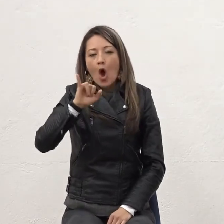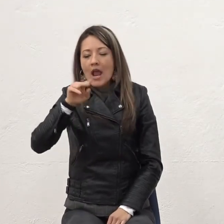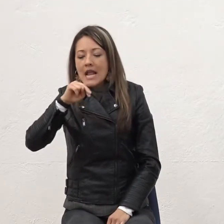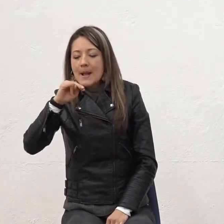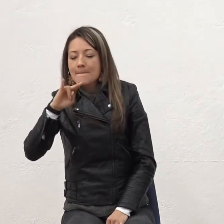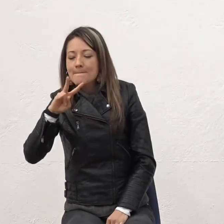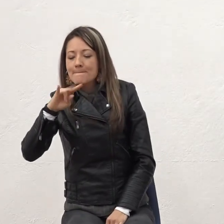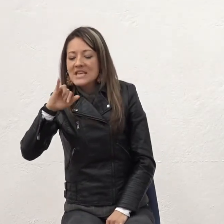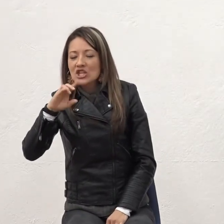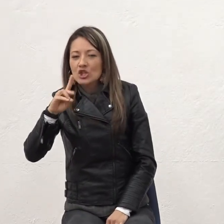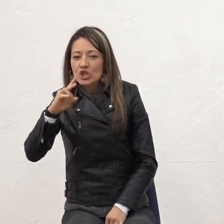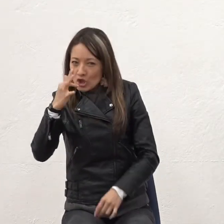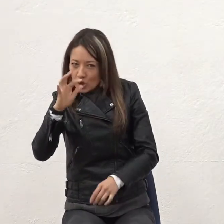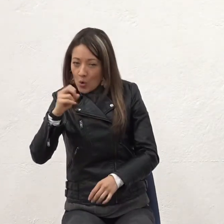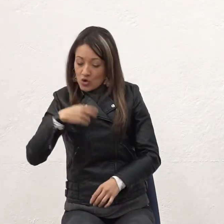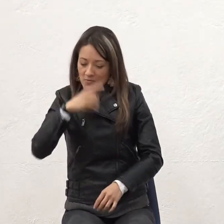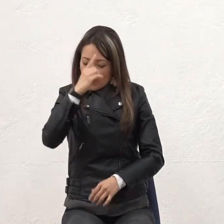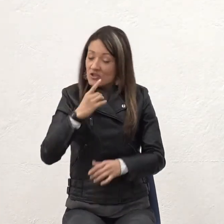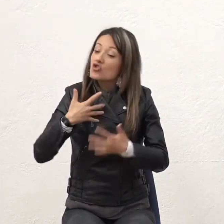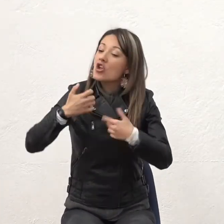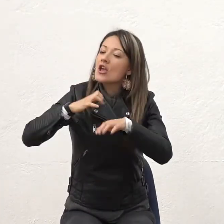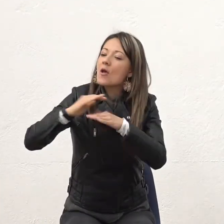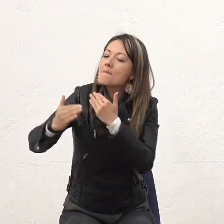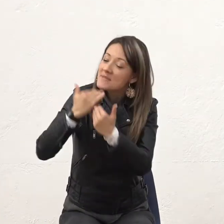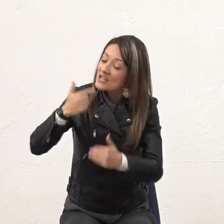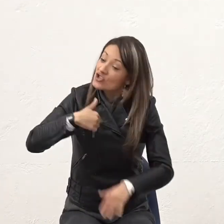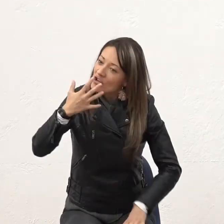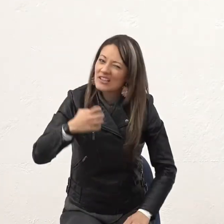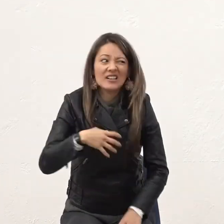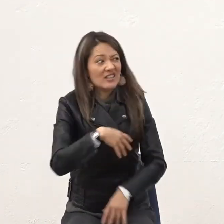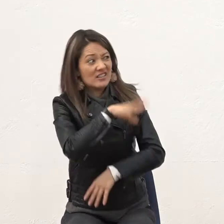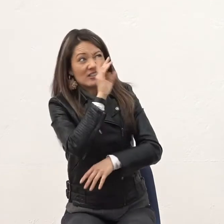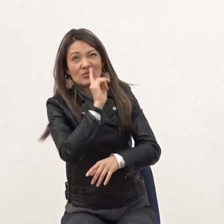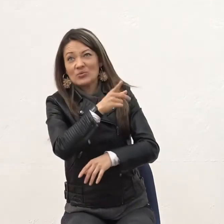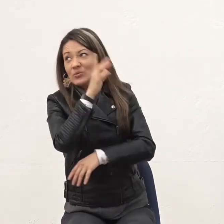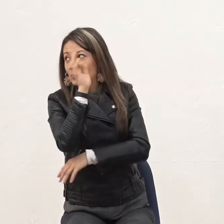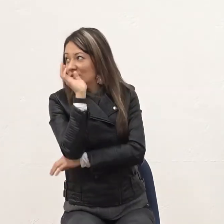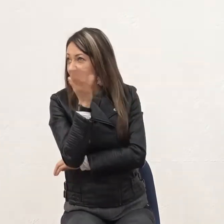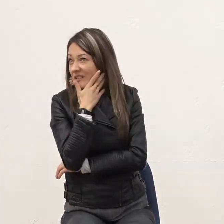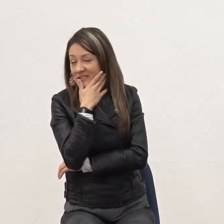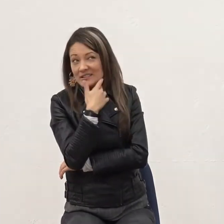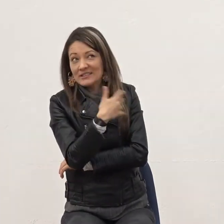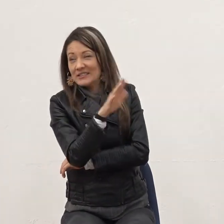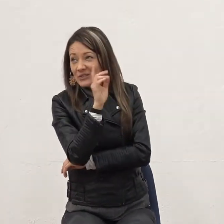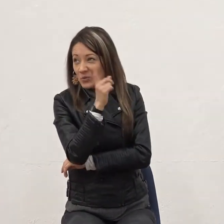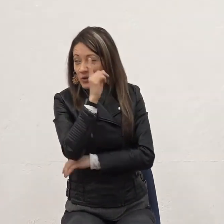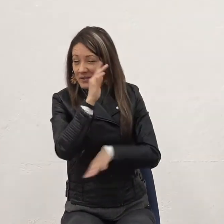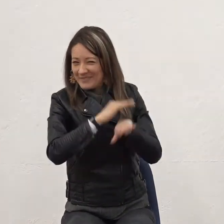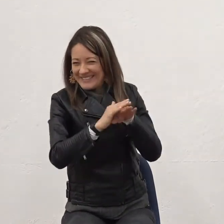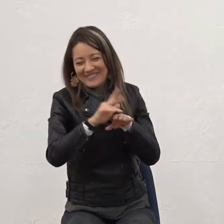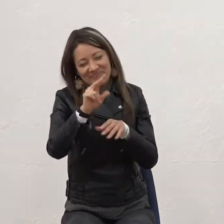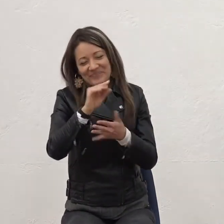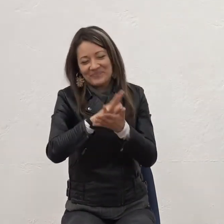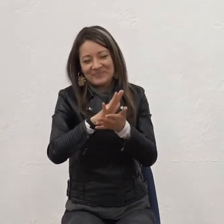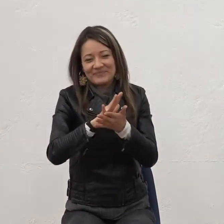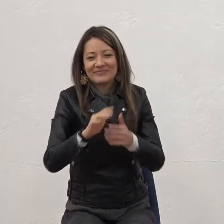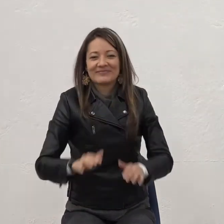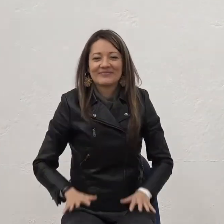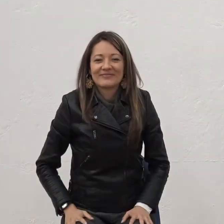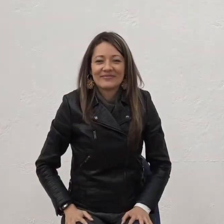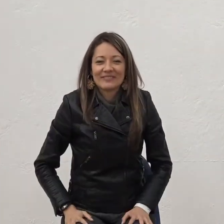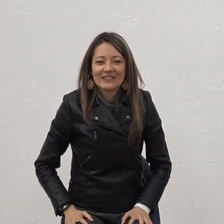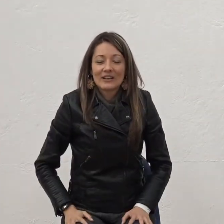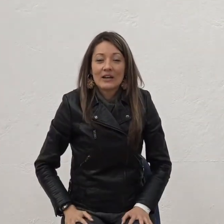Vanessa. Pues Vanessa dirá, ay no, pues ya tocó porque ya lo dijo hasta en público. No, tranquila, no hay